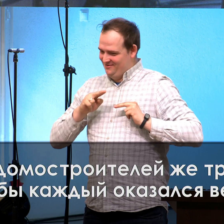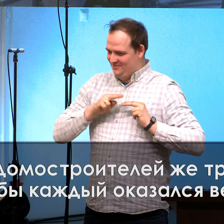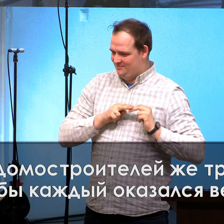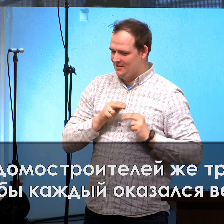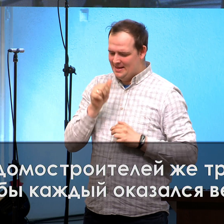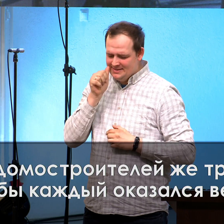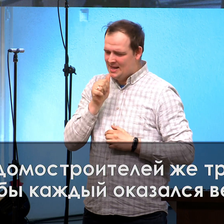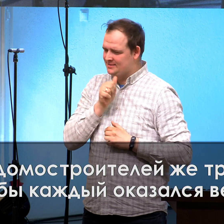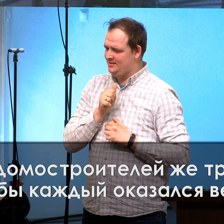должны